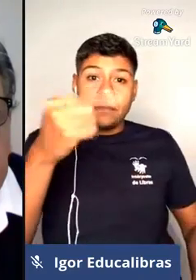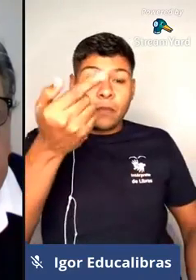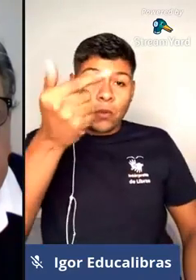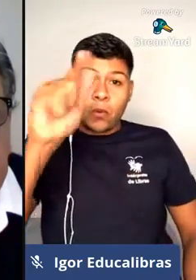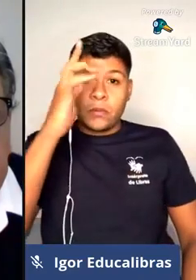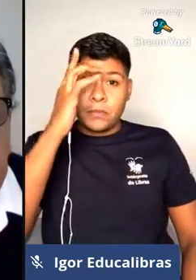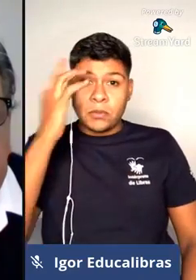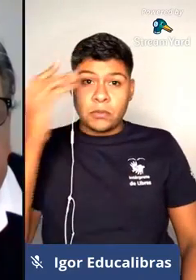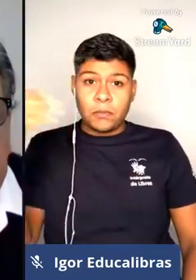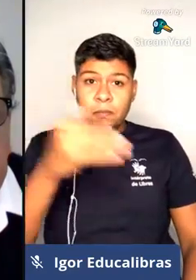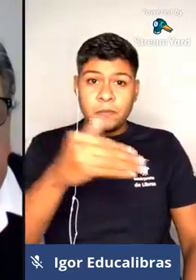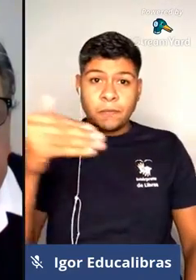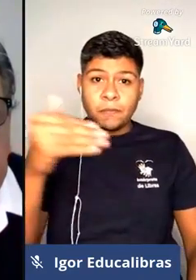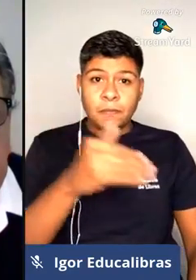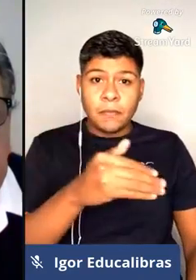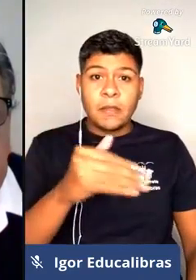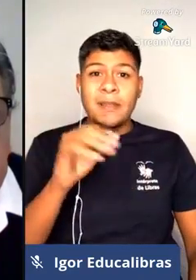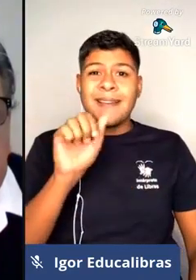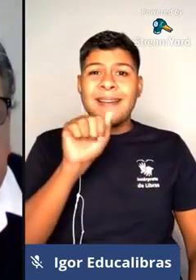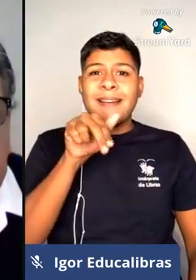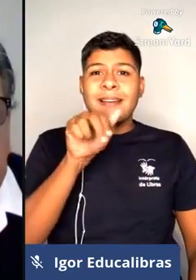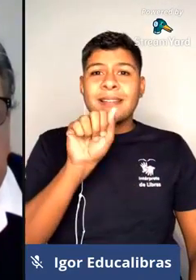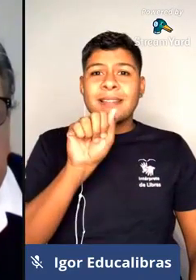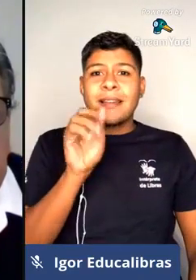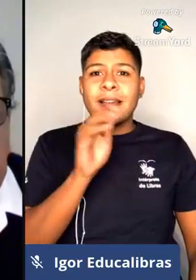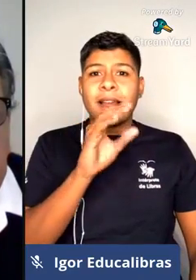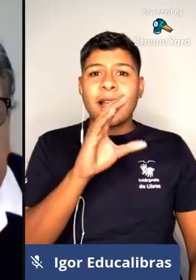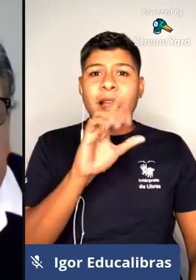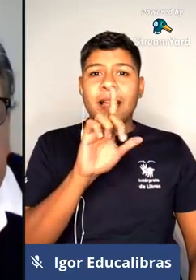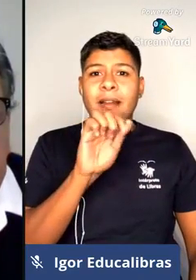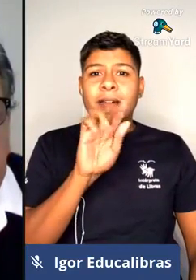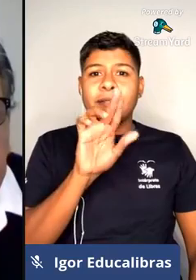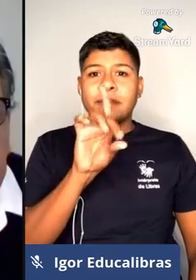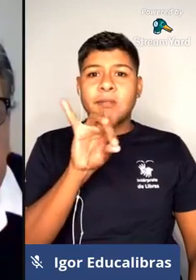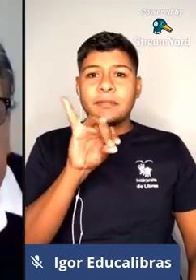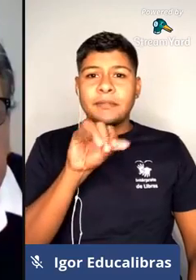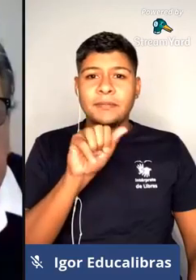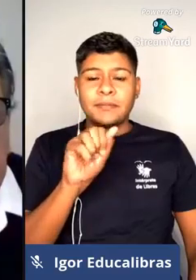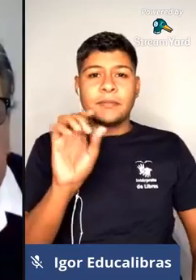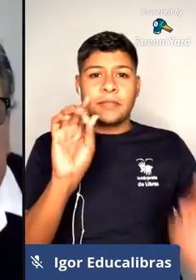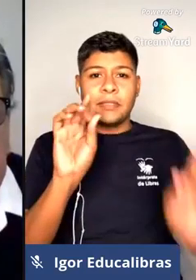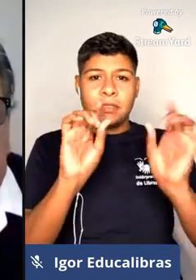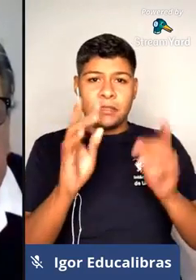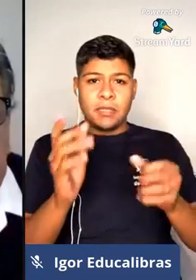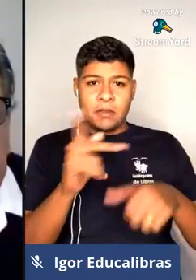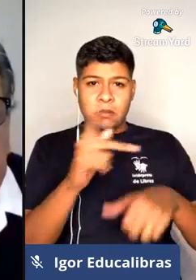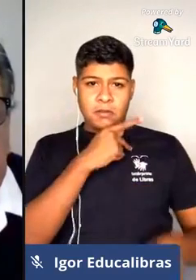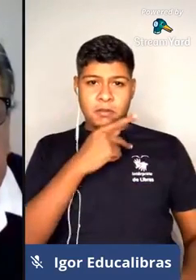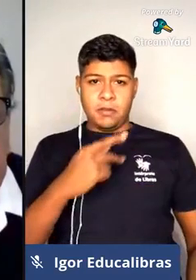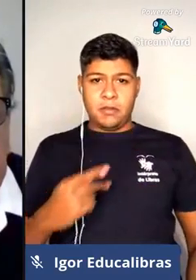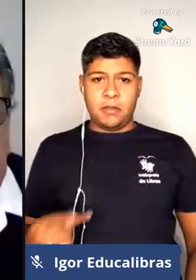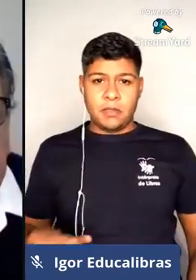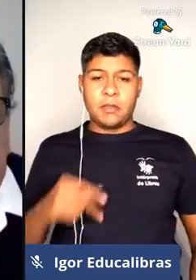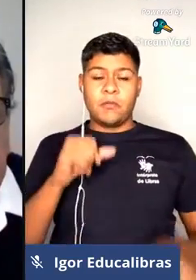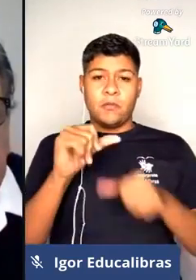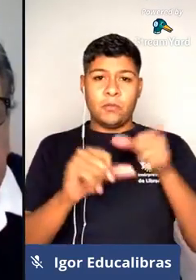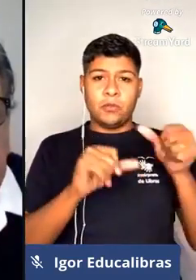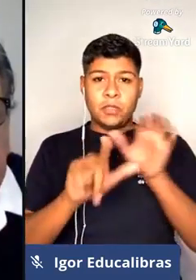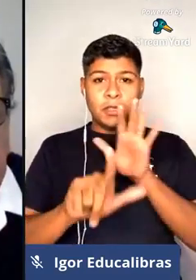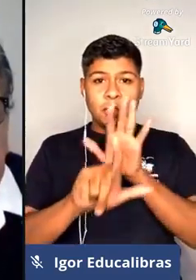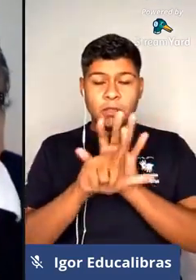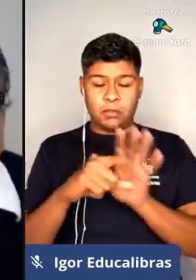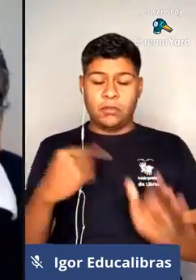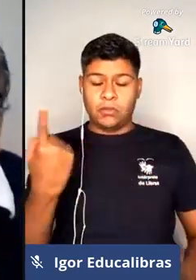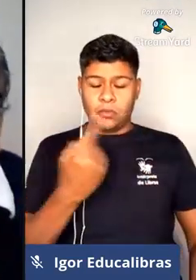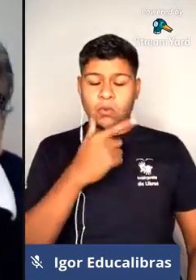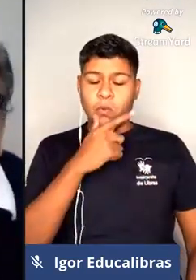vieram. E a Ana Cláudia, em especial, depois, quando ela assumiu a presidência, precisamos mudar a lei, nós fomos lá e